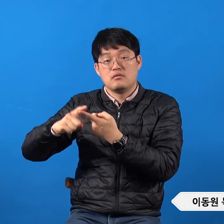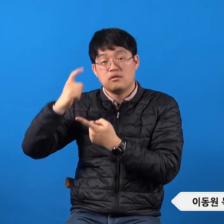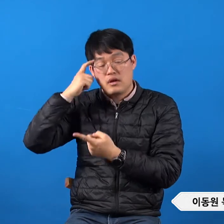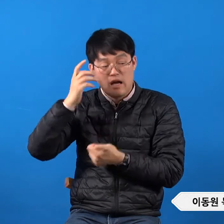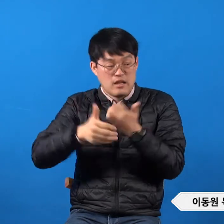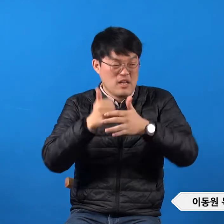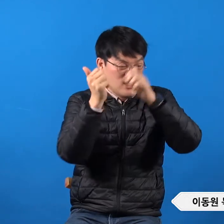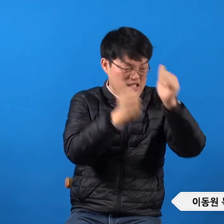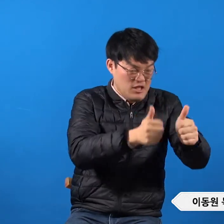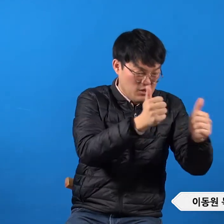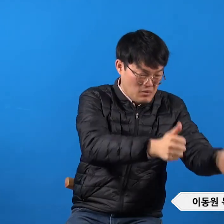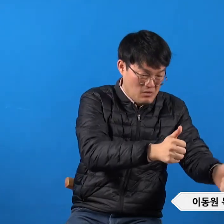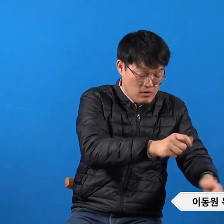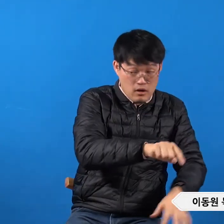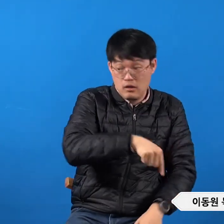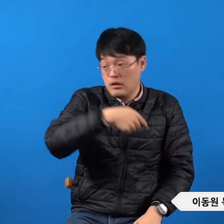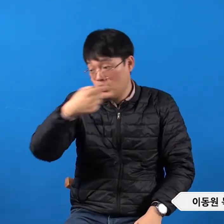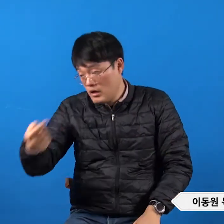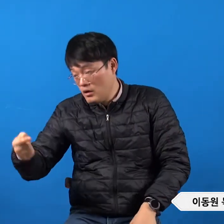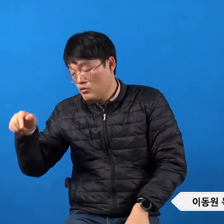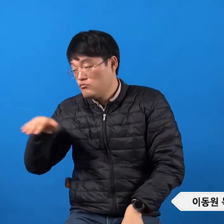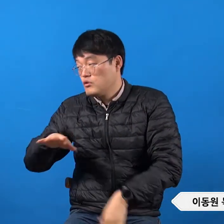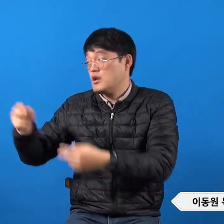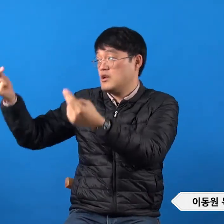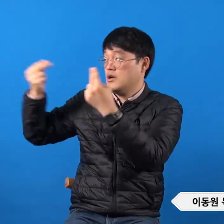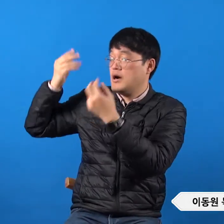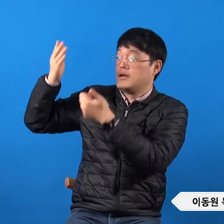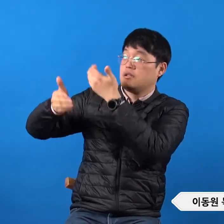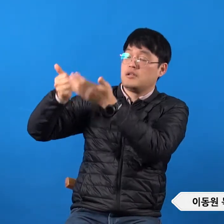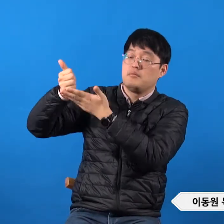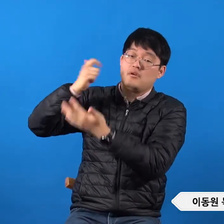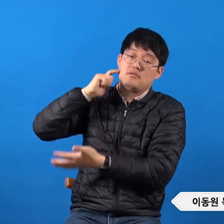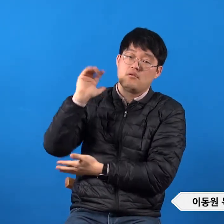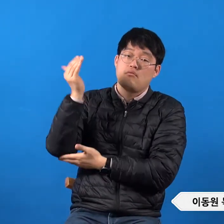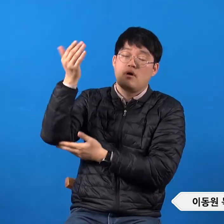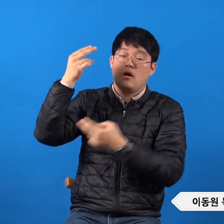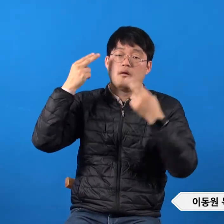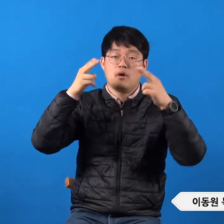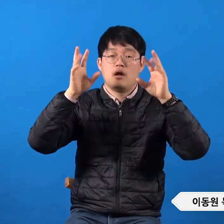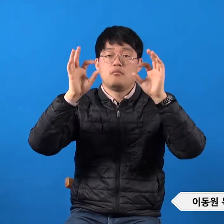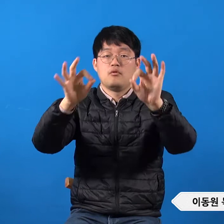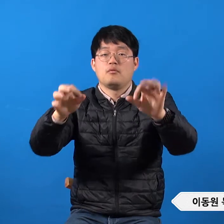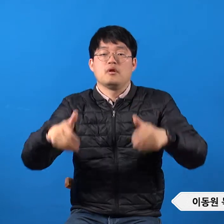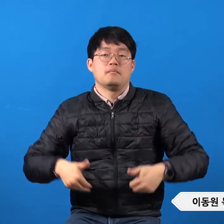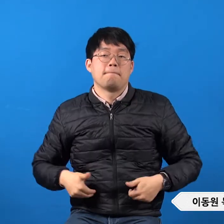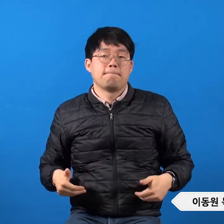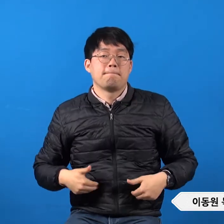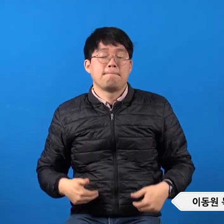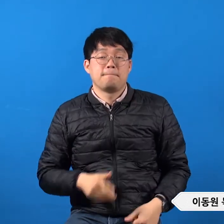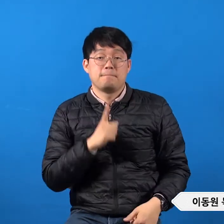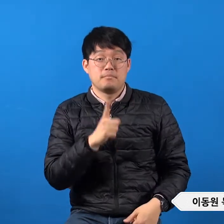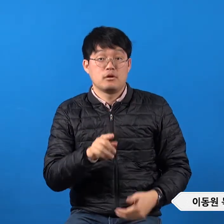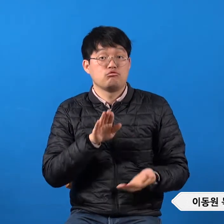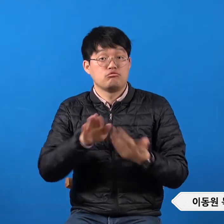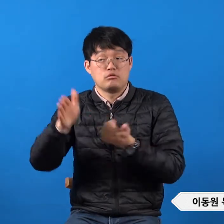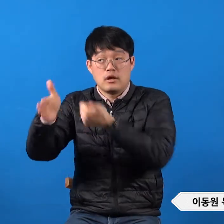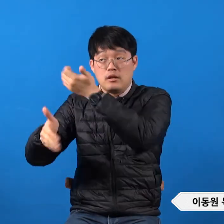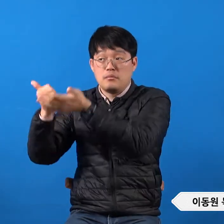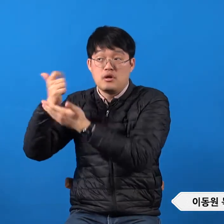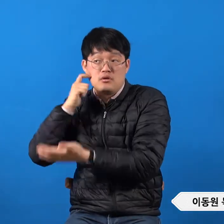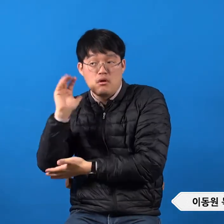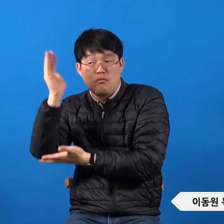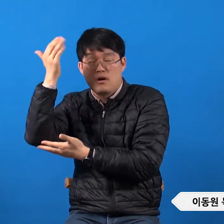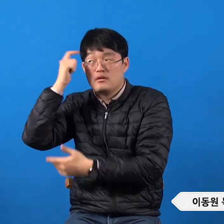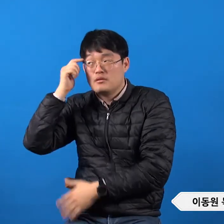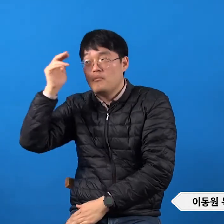하나님의 진노, 저 넘어선 곳에서 우리를 향하신 하나님의 영광을 바라볼 수 있어야 한다는 것입니다. 그리고 그